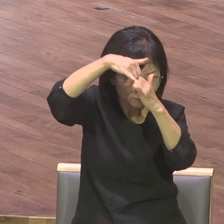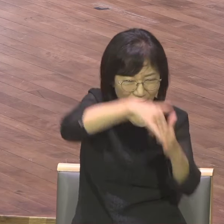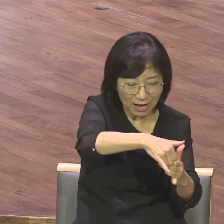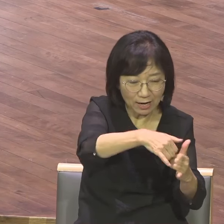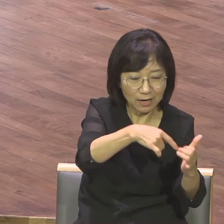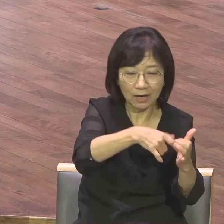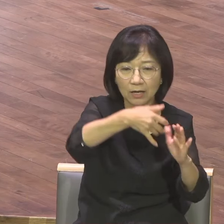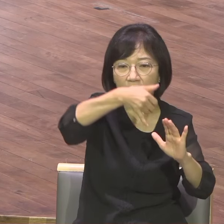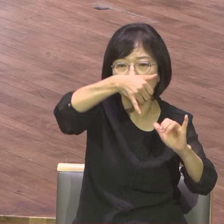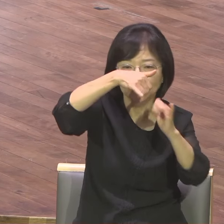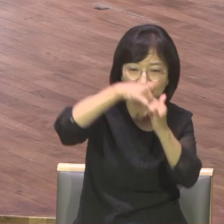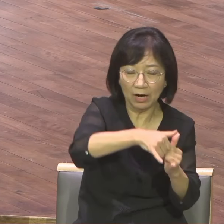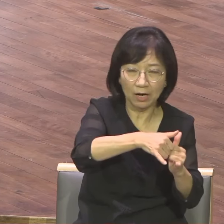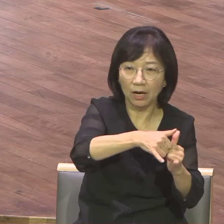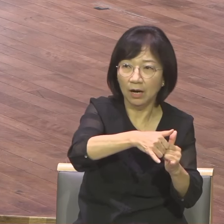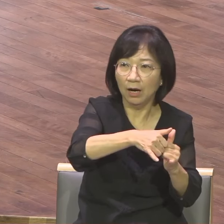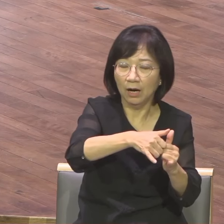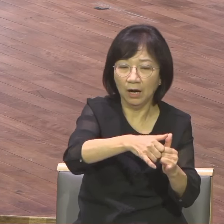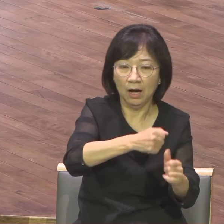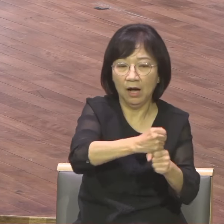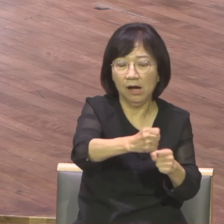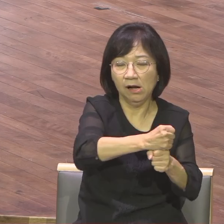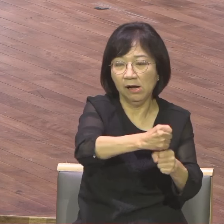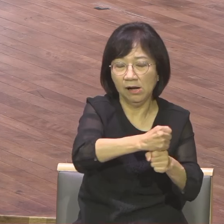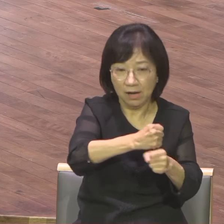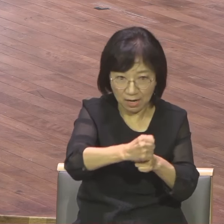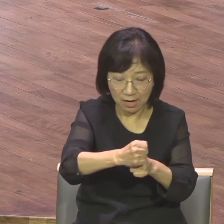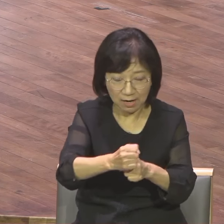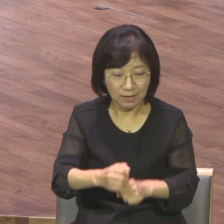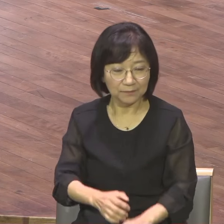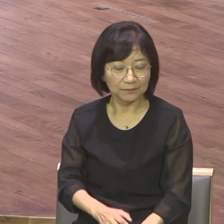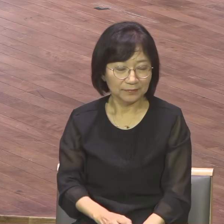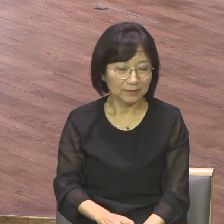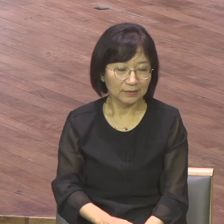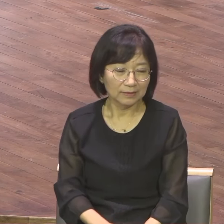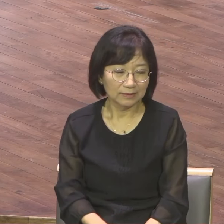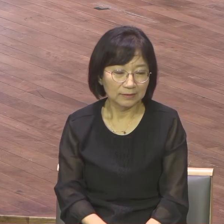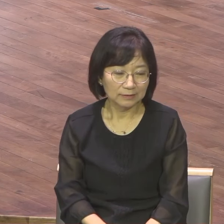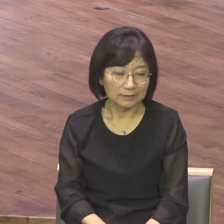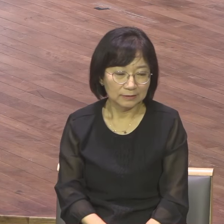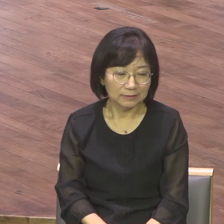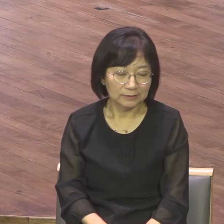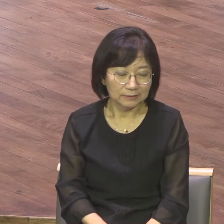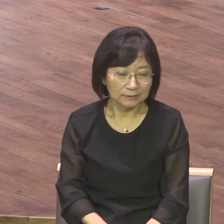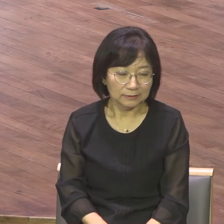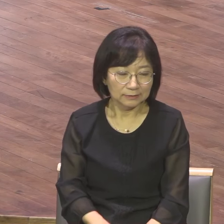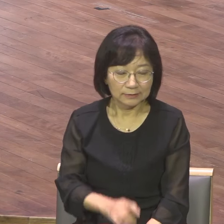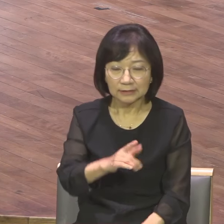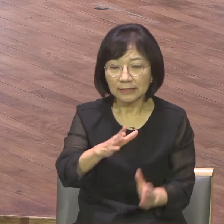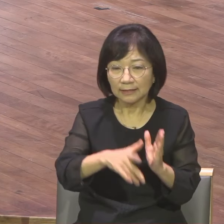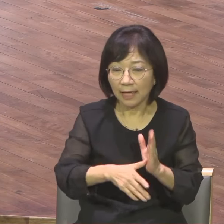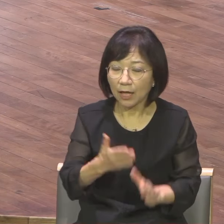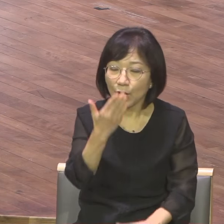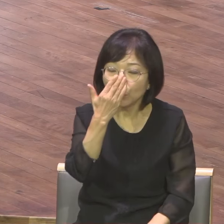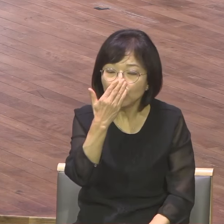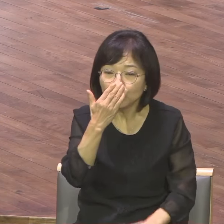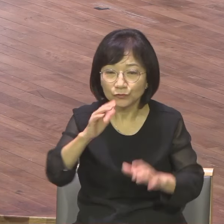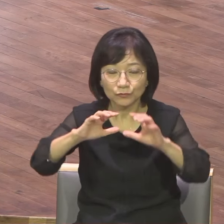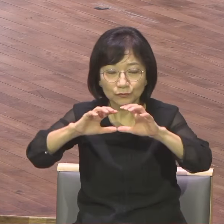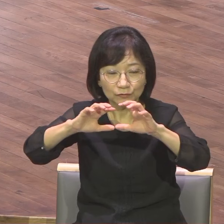이렇게 되니까 유다의 아하스 왕을 비롯해서 이 유다 백성들은 마치